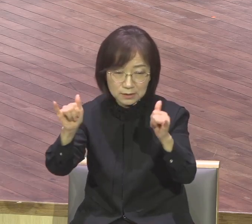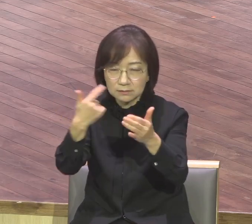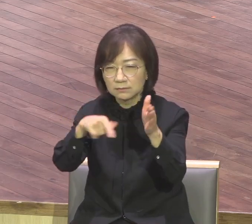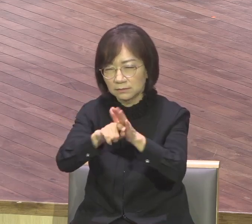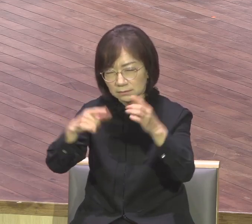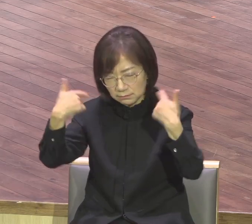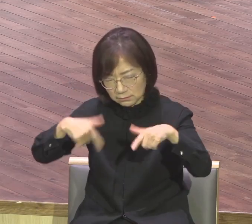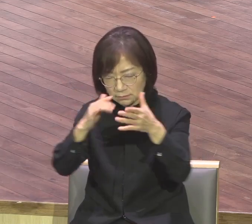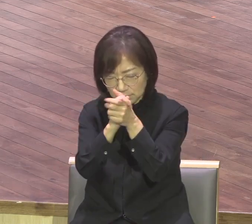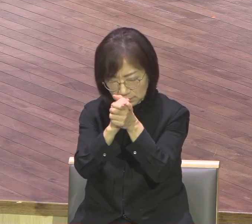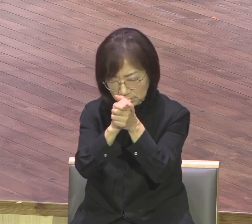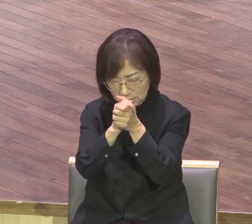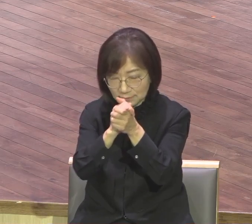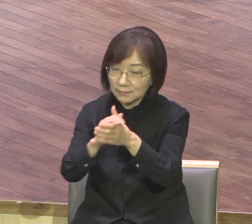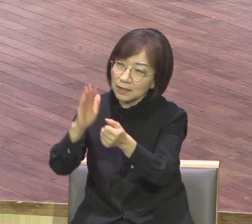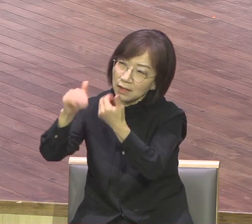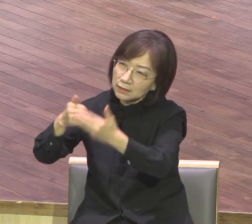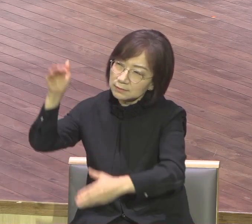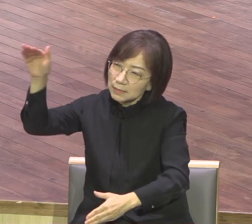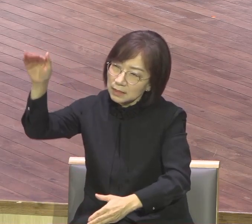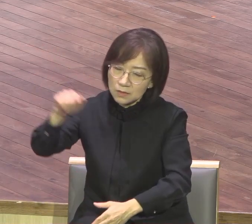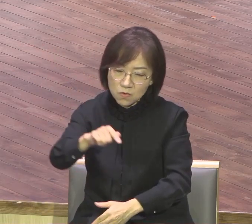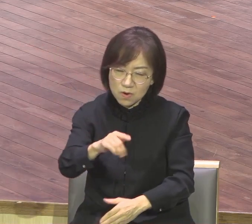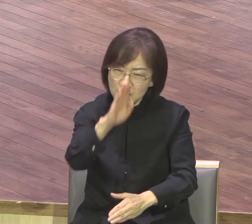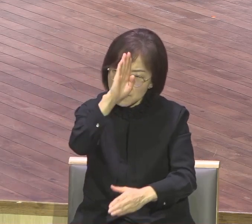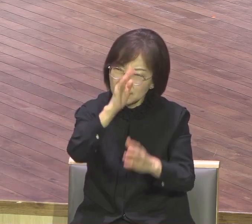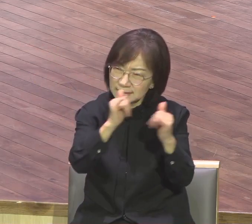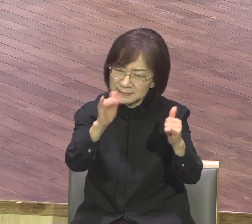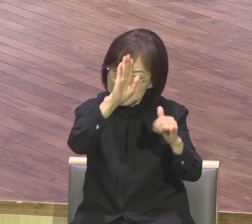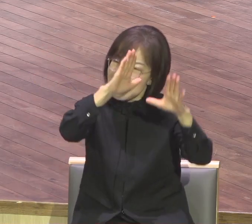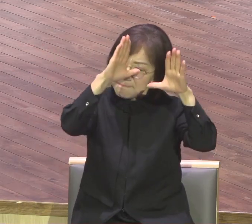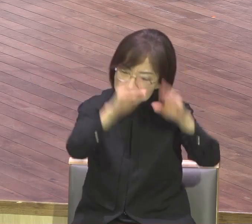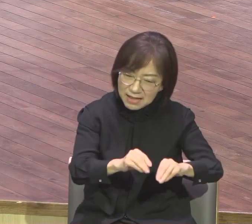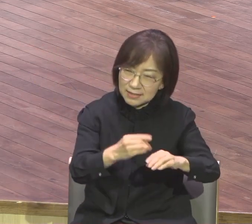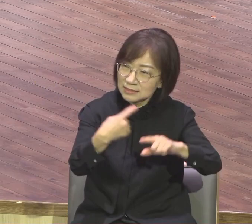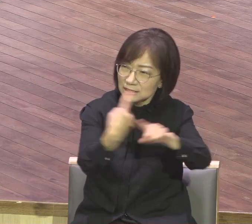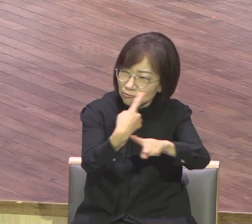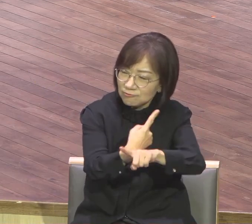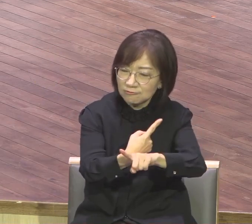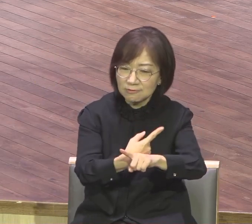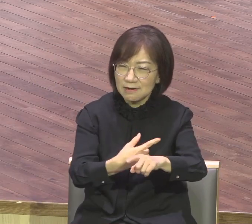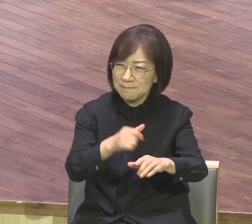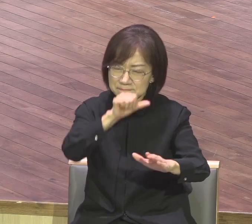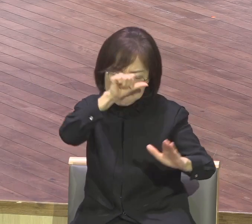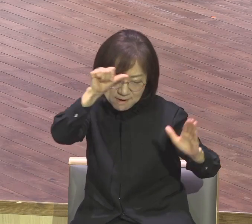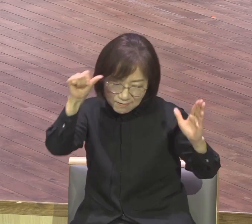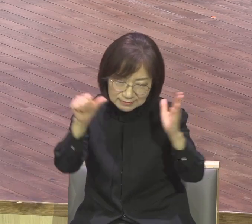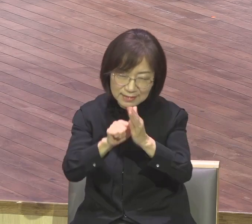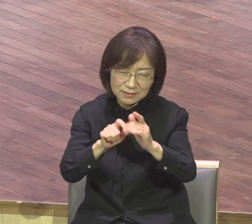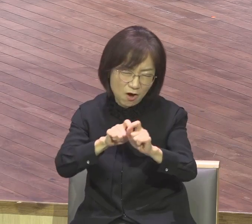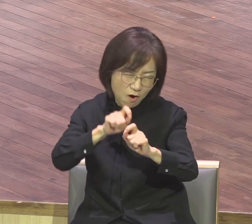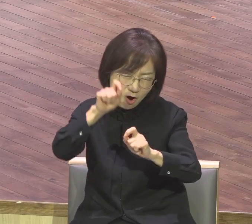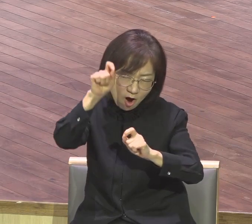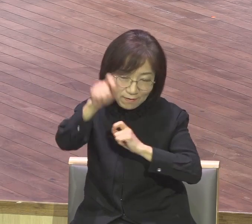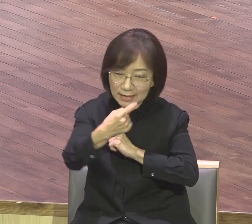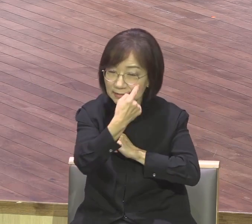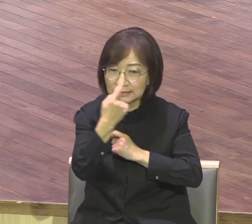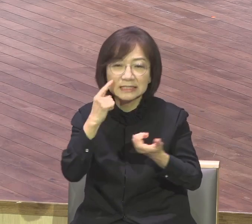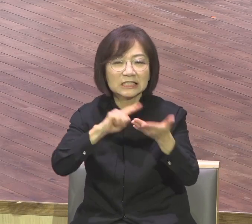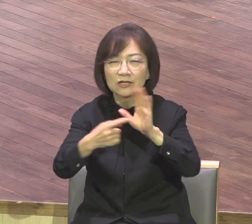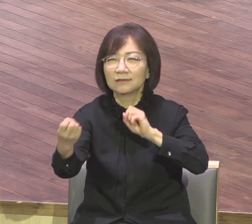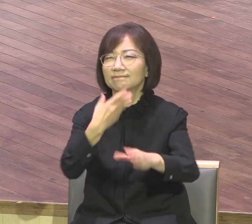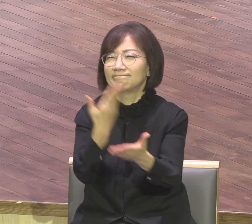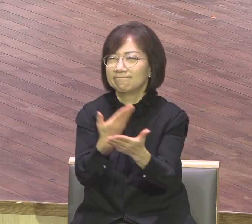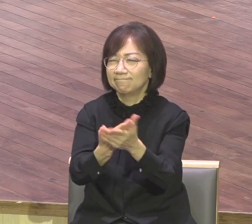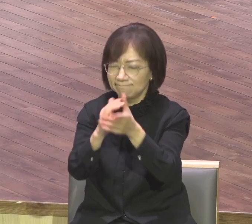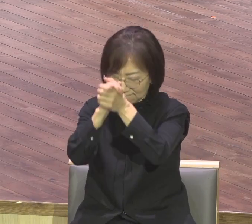바라보고 치유받고 인생 작품 남겨야 주옵소서. Todos los días estoy orando porque hay muchos creyentes que tienen enfermedad y estoy orando para que